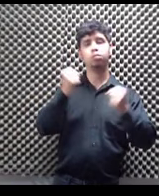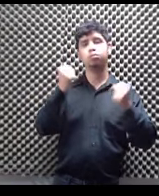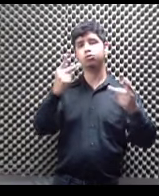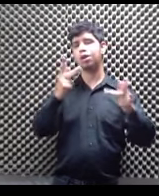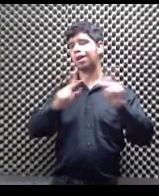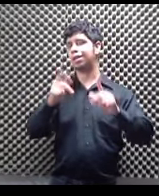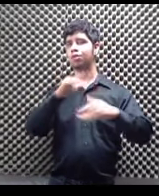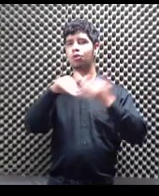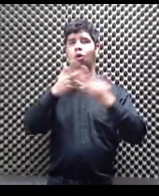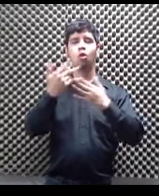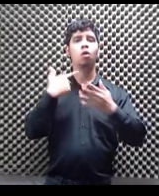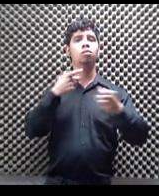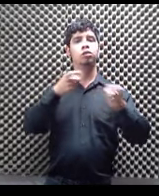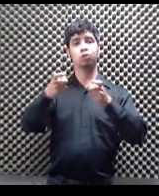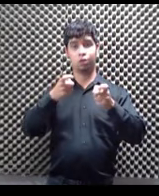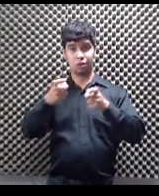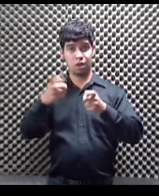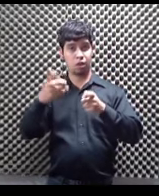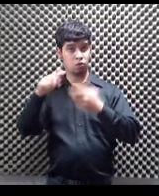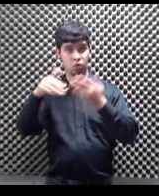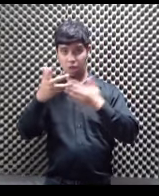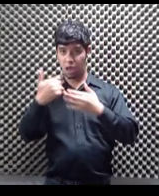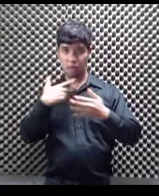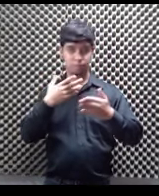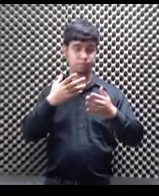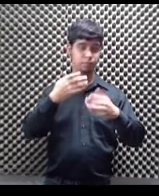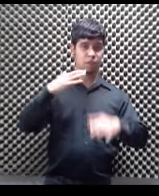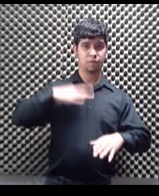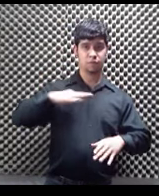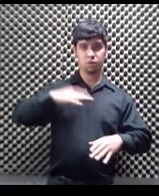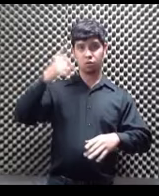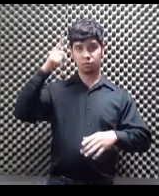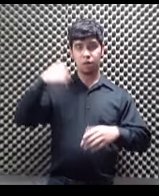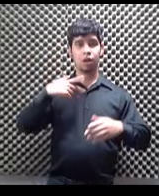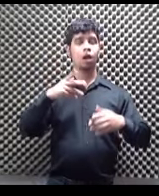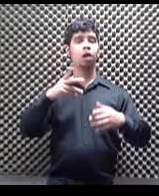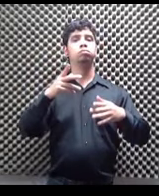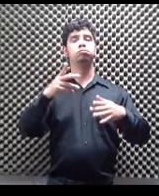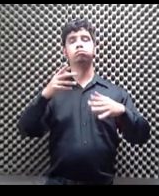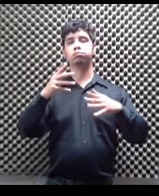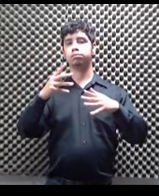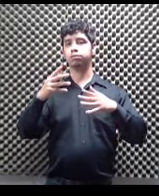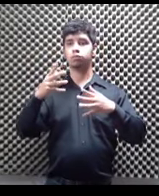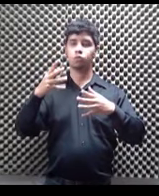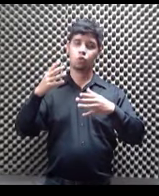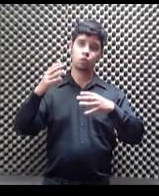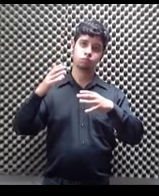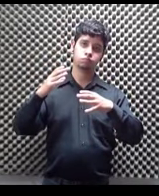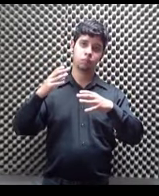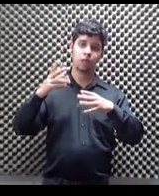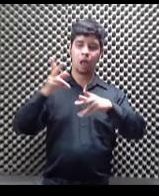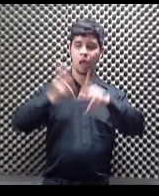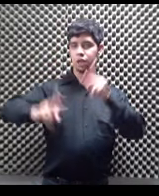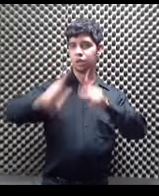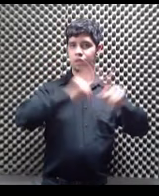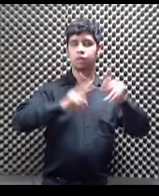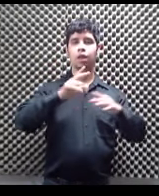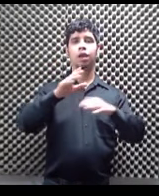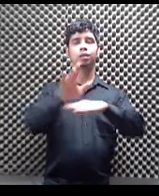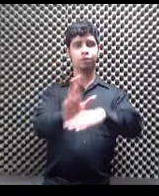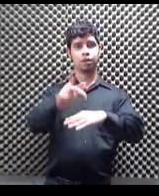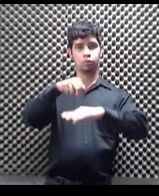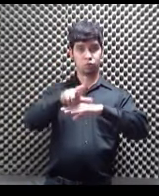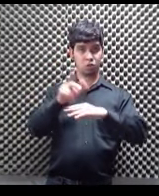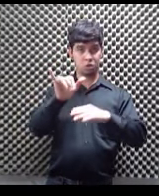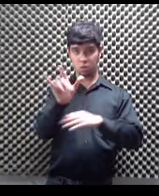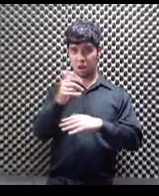Para beneficio de la comunidad de cine de Puerto Rico y el uh-huh. público. Y el público en general, porque ¿no? el público,